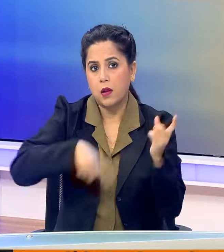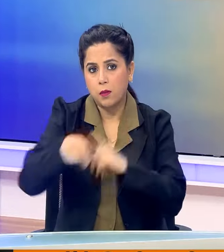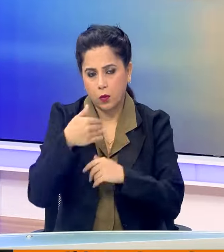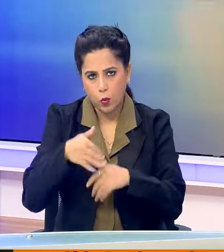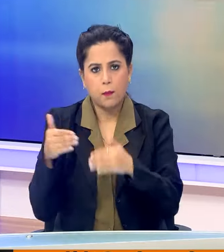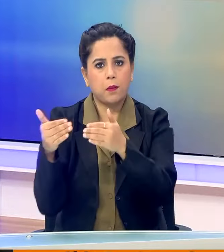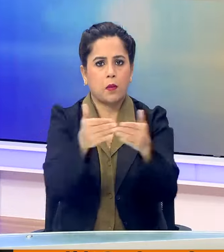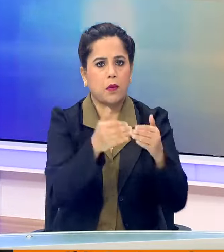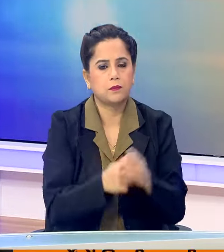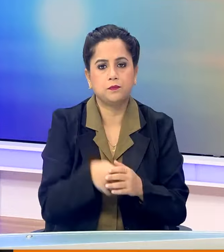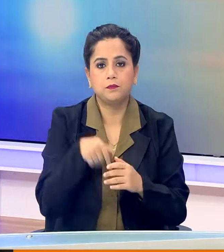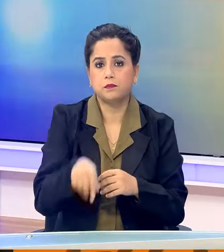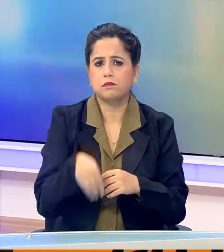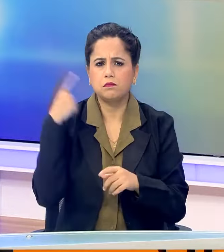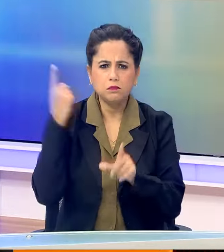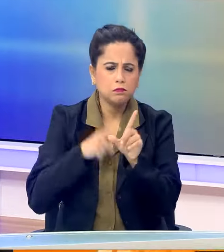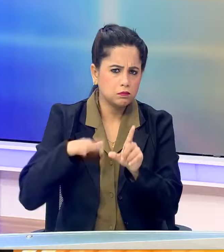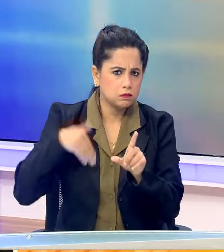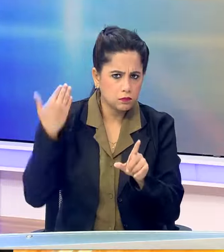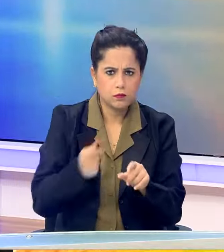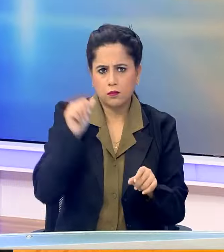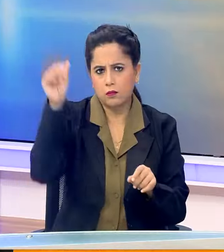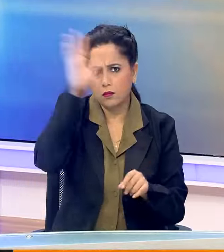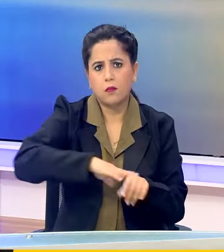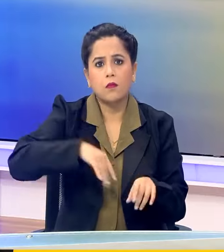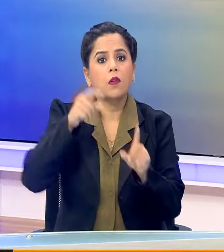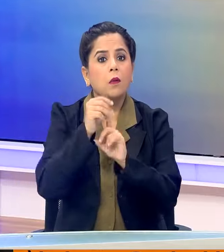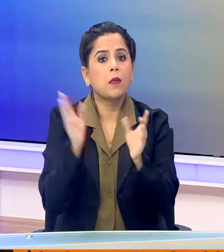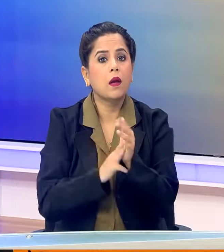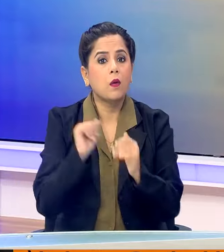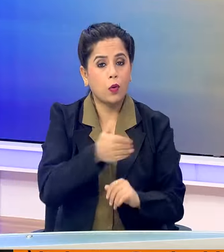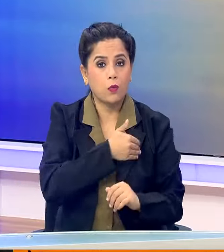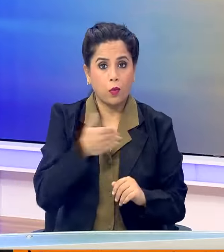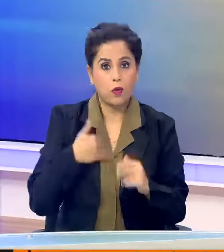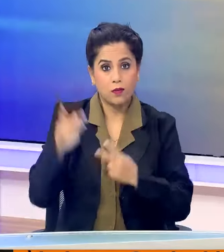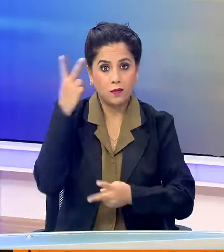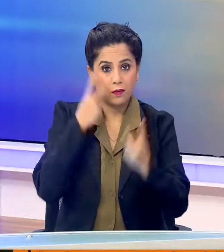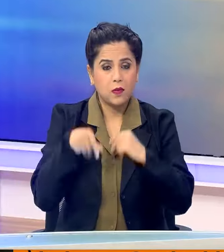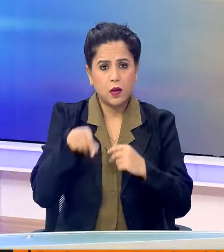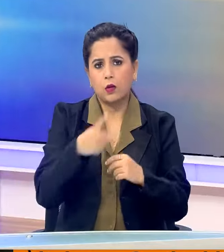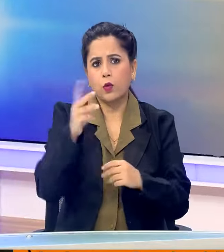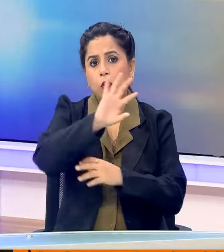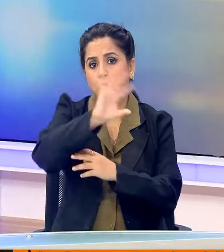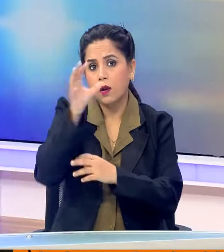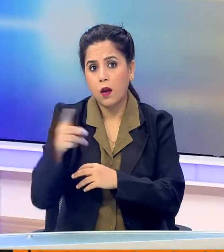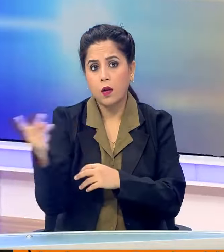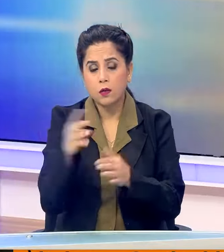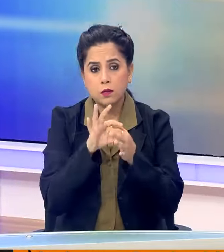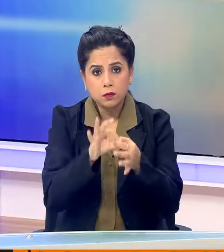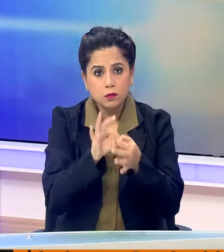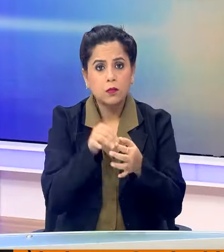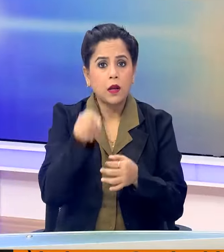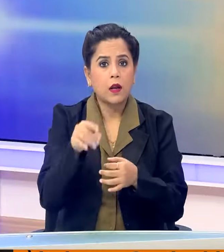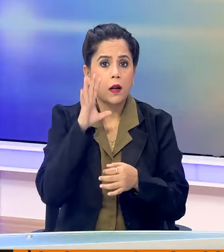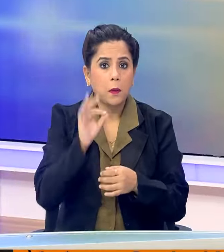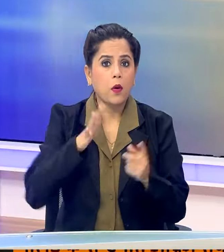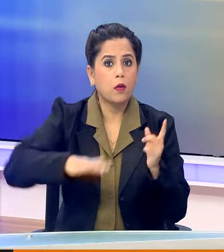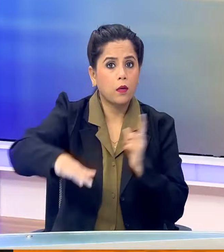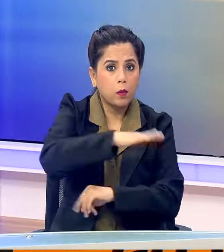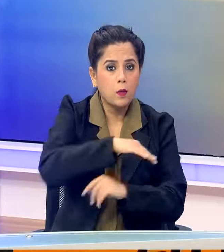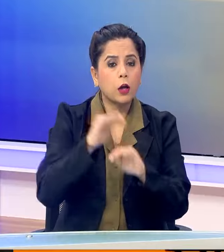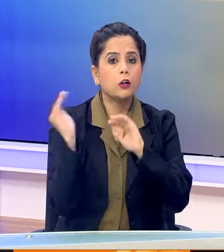मिलेंगे द को बाद भारतीय प्रधानमंत्री की पोलैंड के इस यात्रा से दोनों देशों के बीच विभिन्न क्षेत्रों में